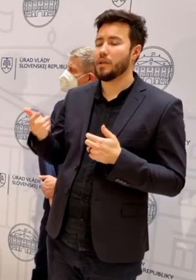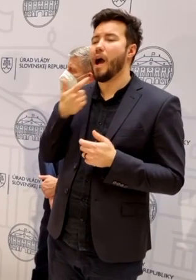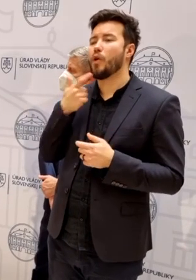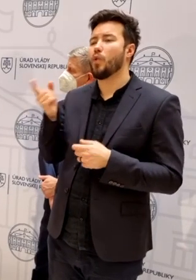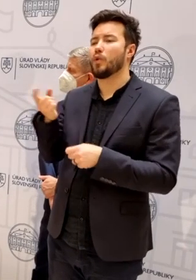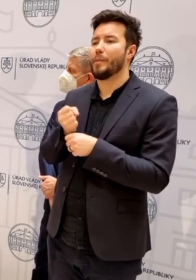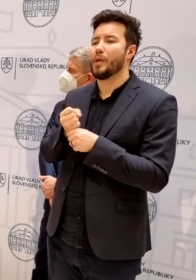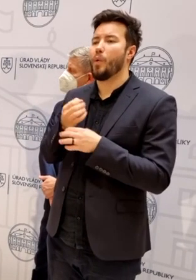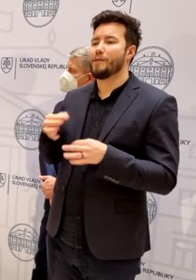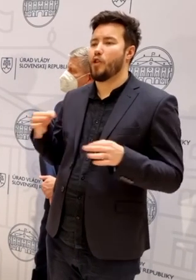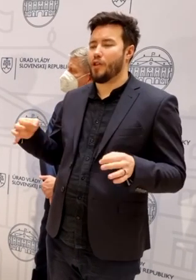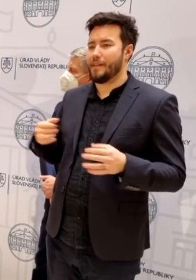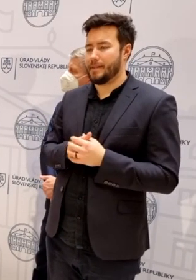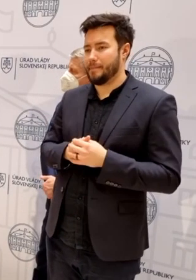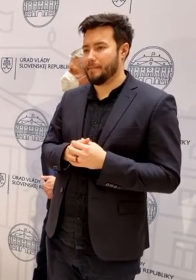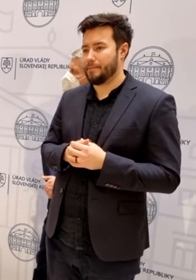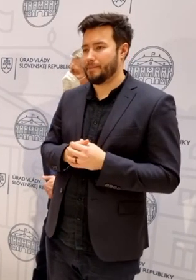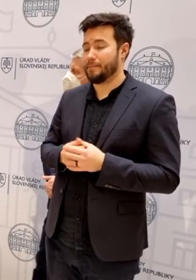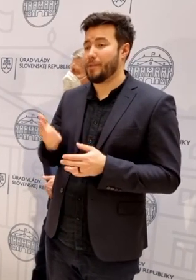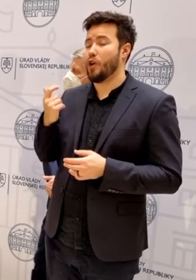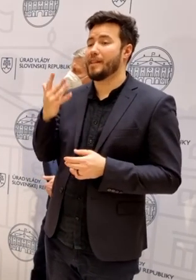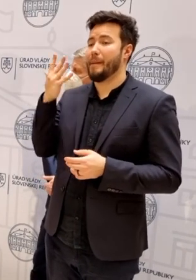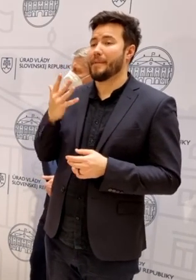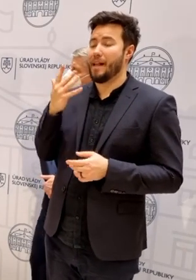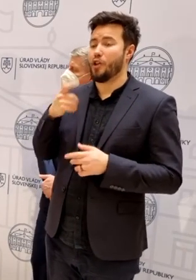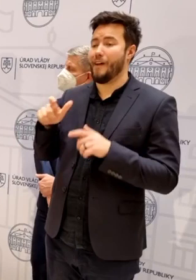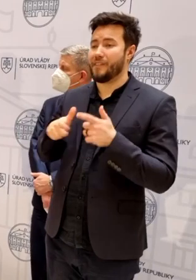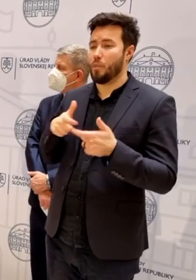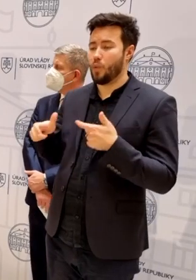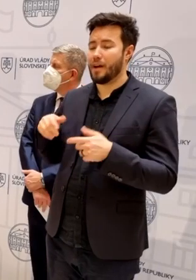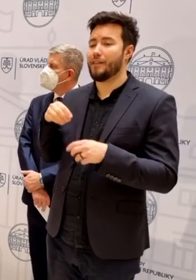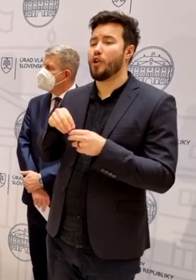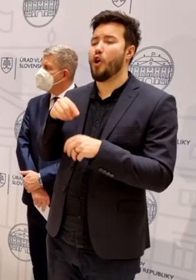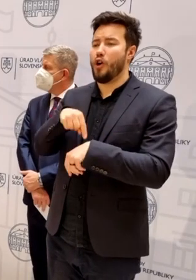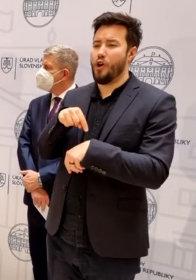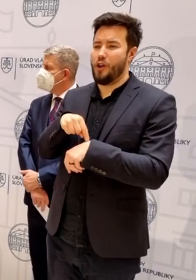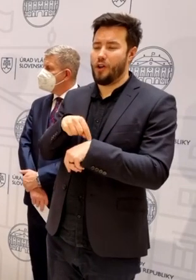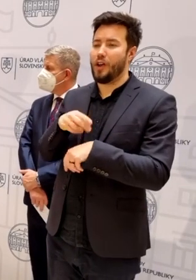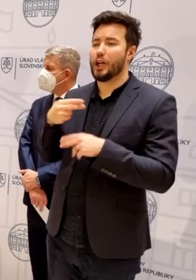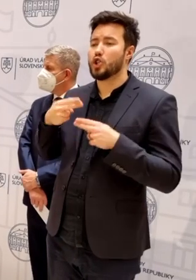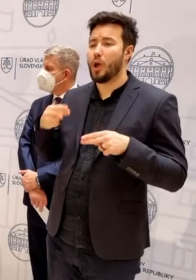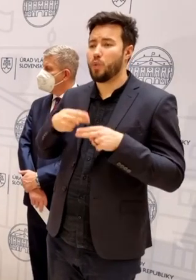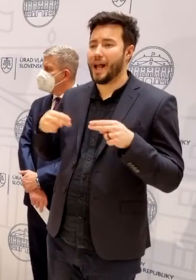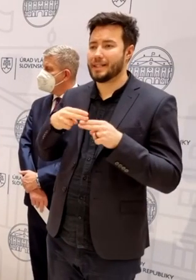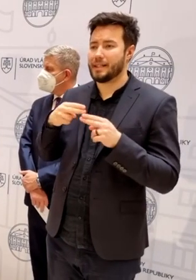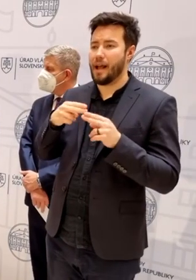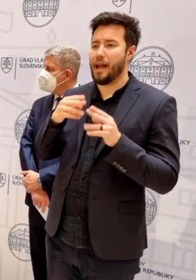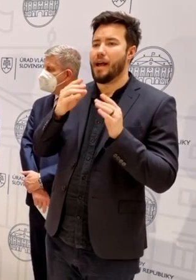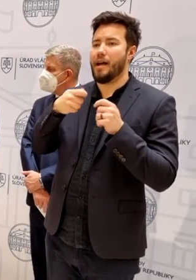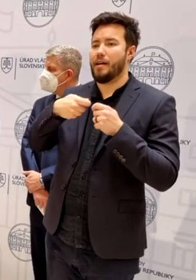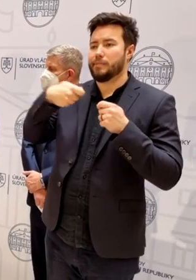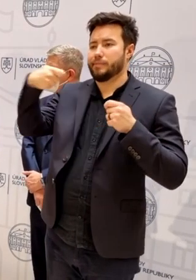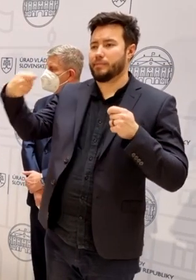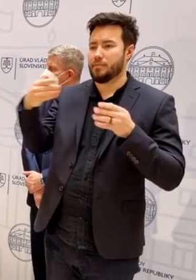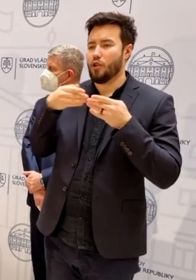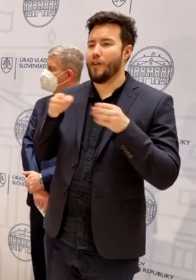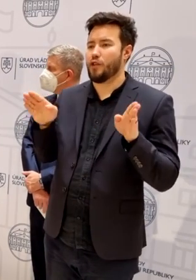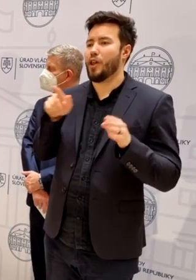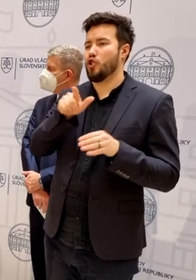uvoľňovaniu, tak vlastne od 5. februára posunuli otváracie hodiny reštaurácií na 24. hodinu.